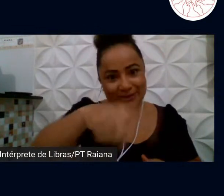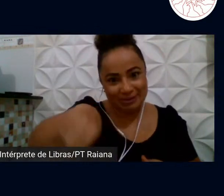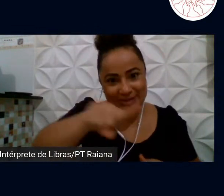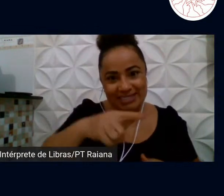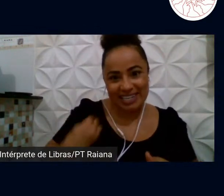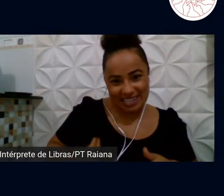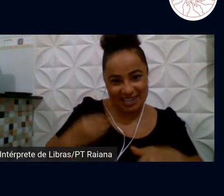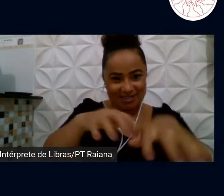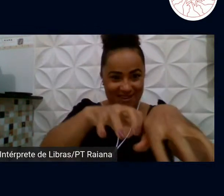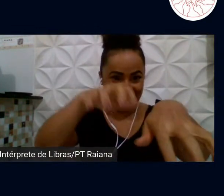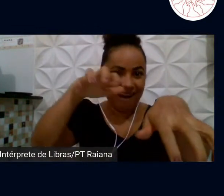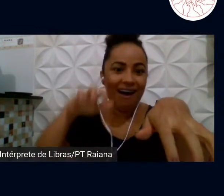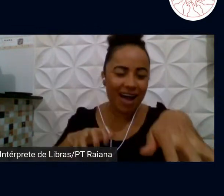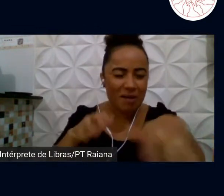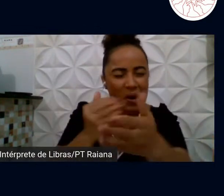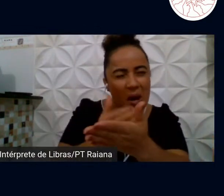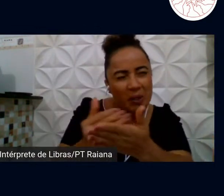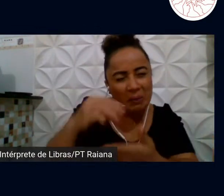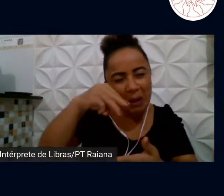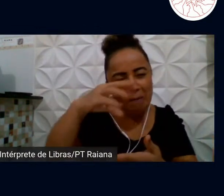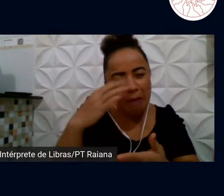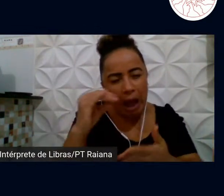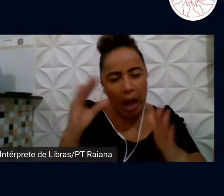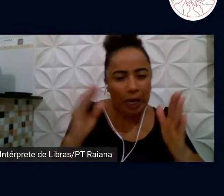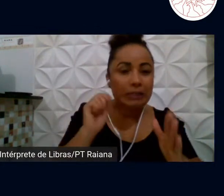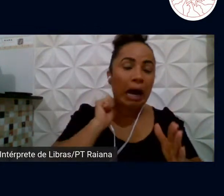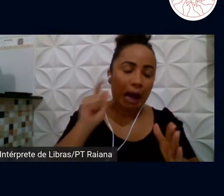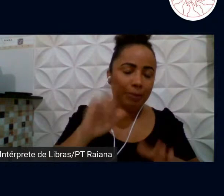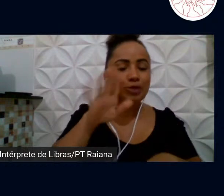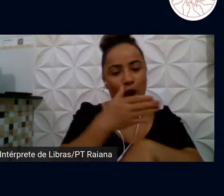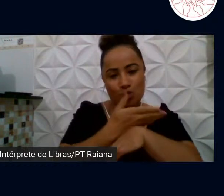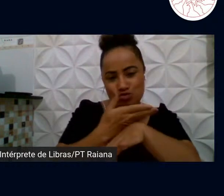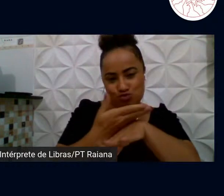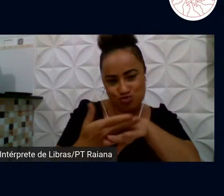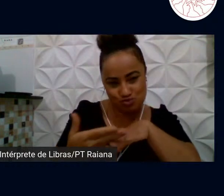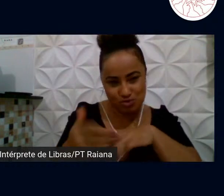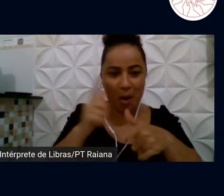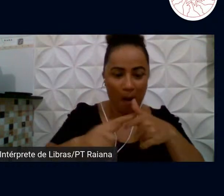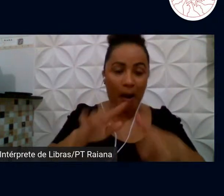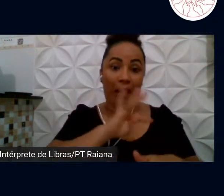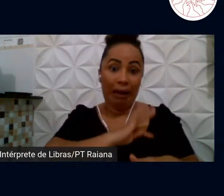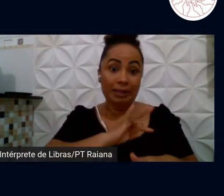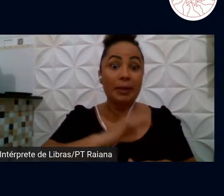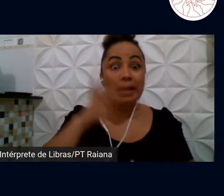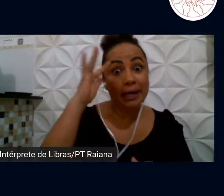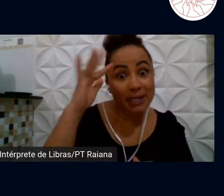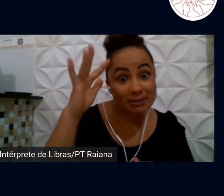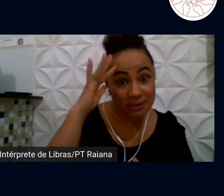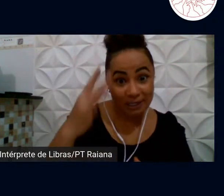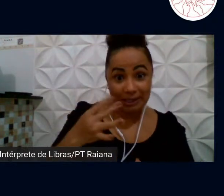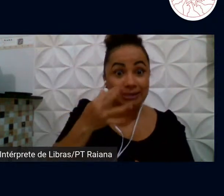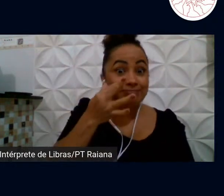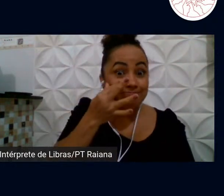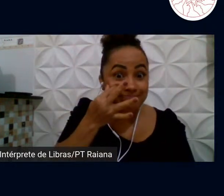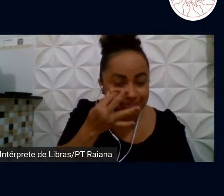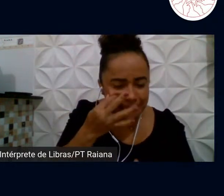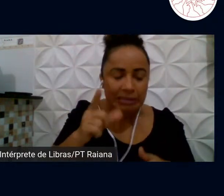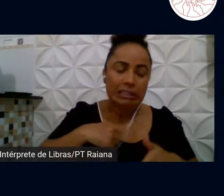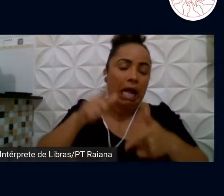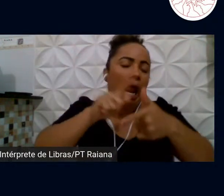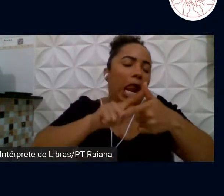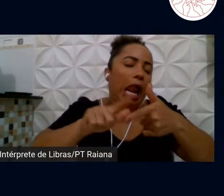ensino remoto, né, desde março, abril, tá acostumado com isso. E imagine se presencialmente a gente tem diferentes